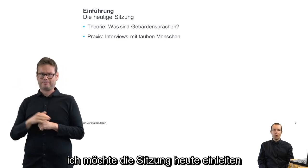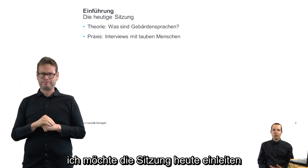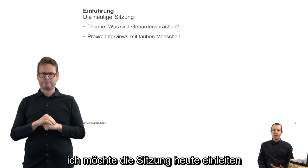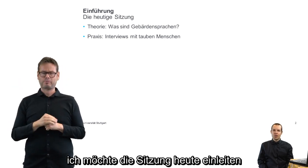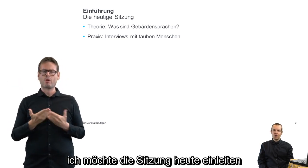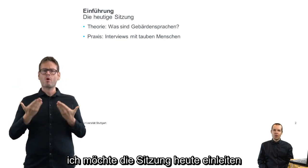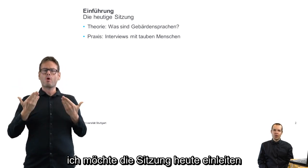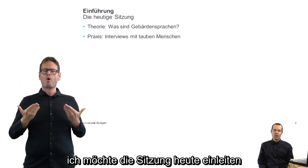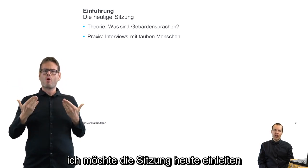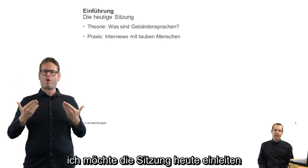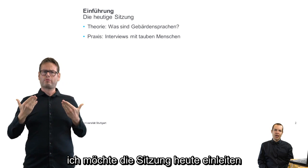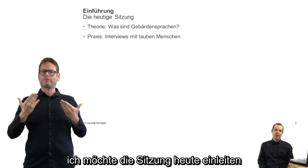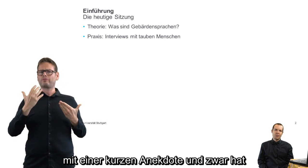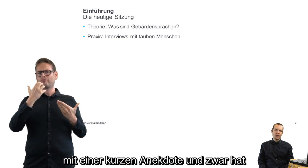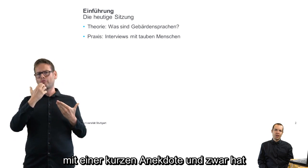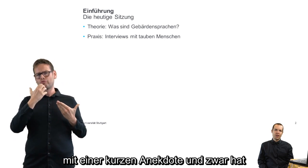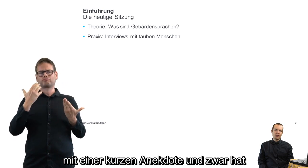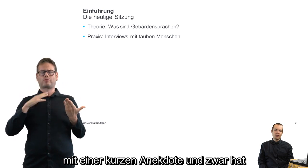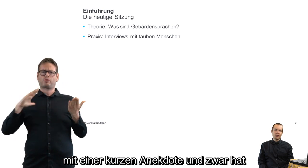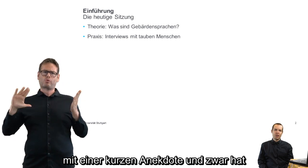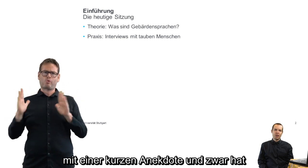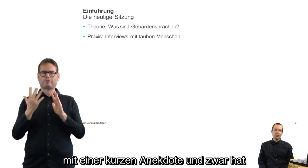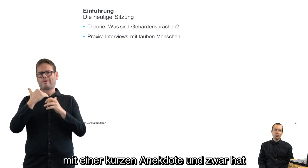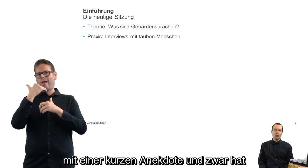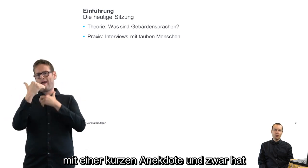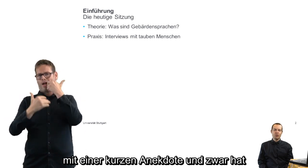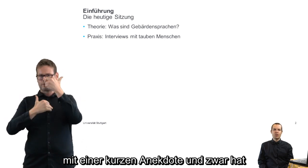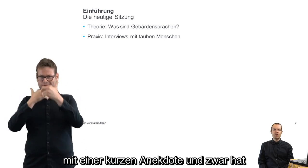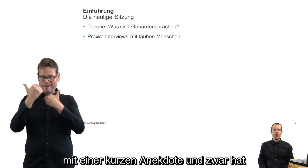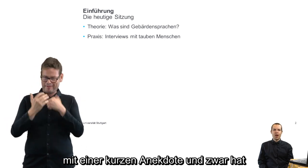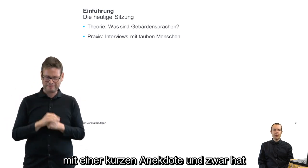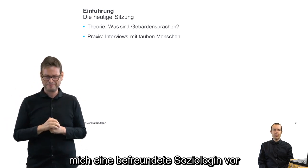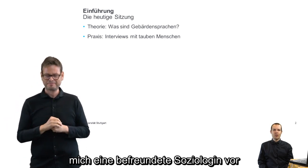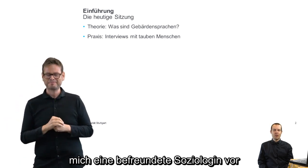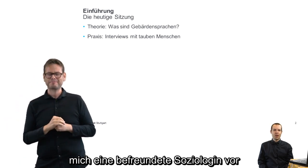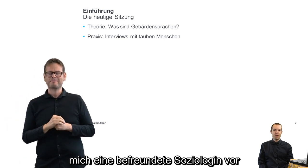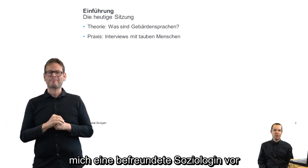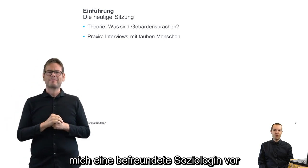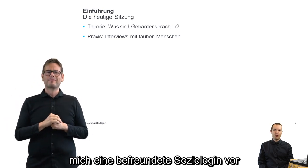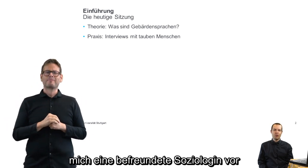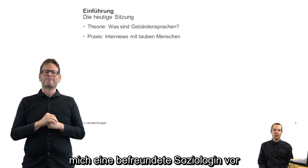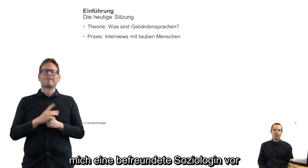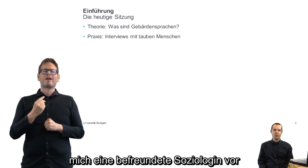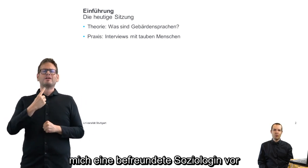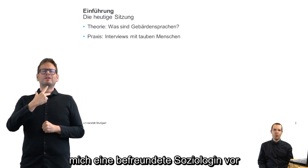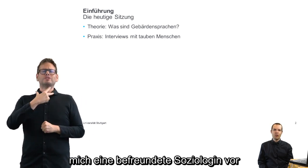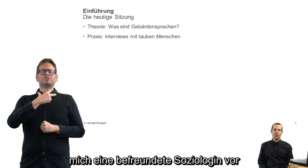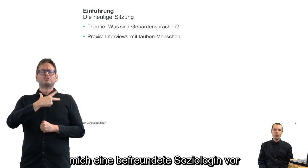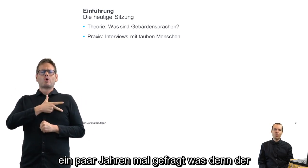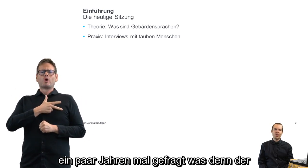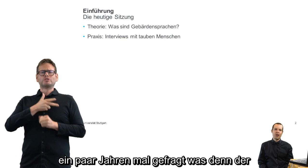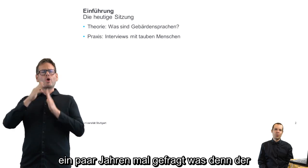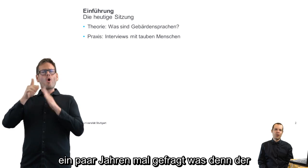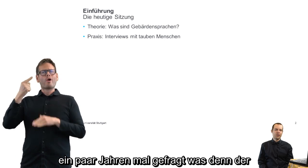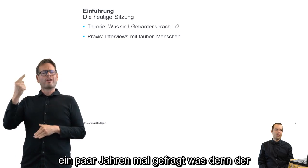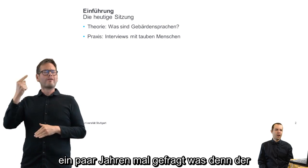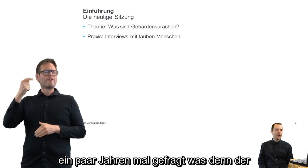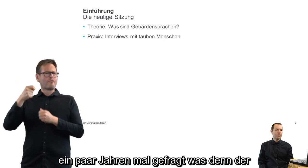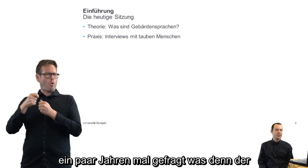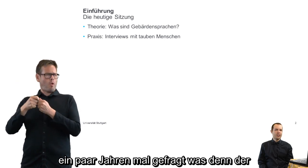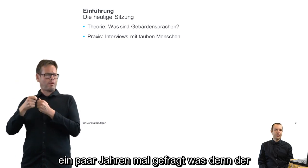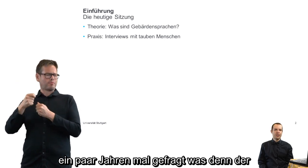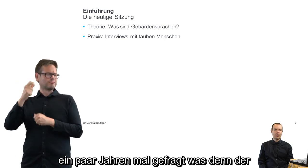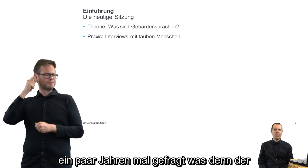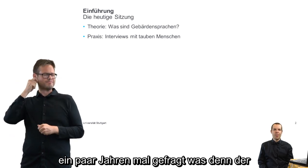Ich möchte die Sitzung heute einleiten mit einer kurzen Anekdote und zwar hat mich eine befreundete Soziologin vor ein paar Jahren mal